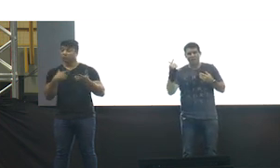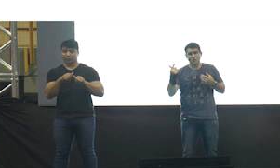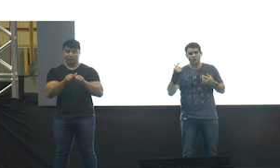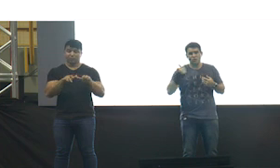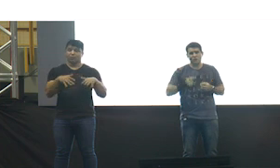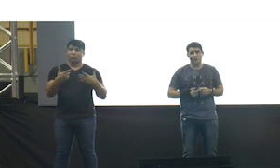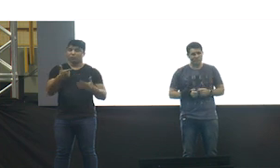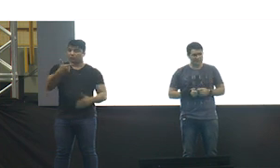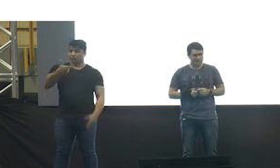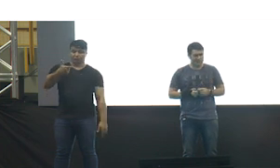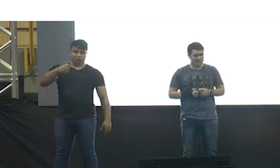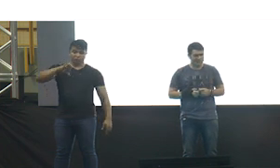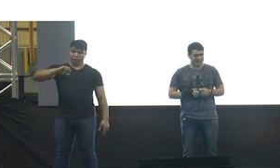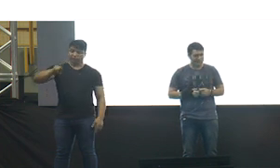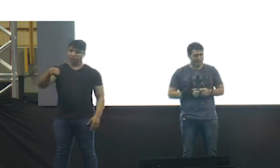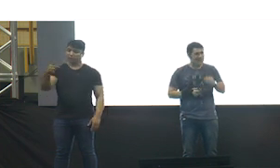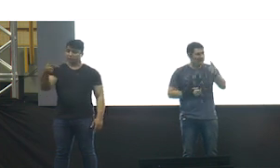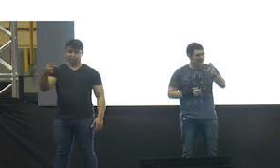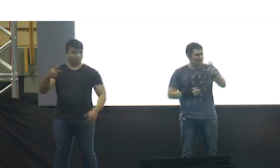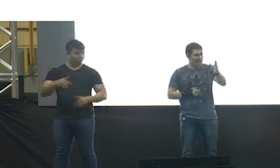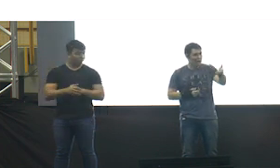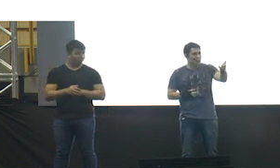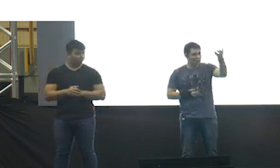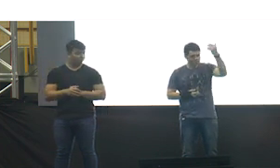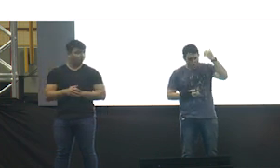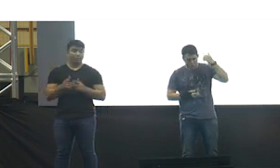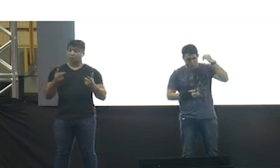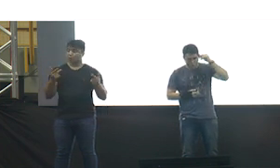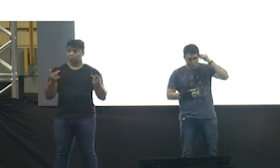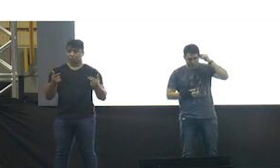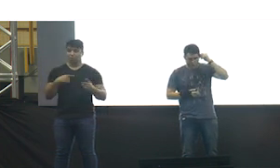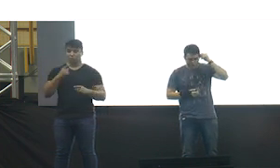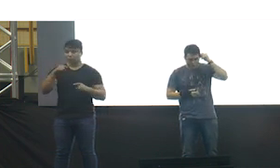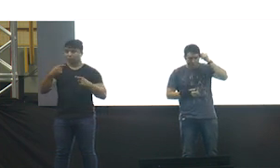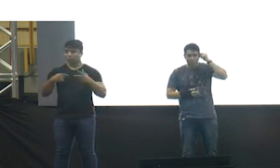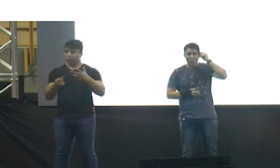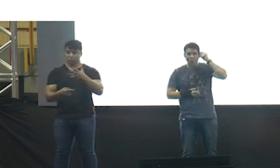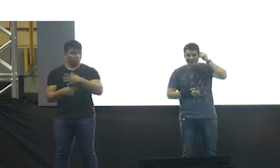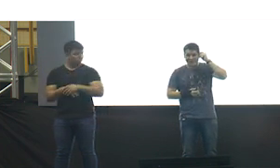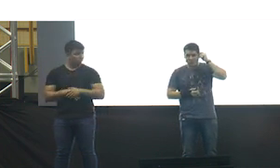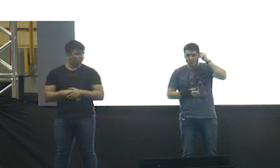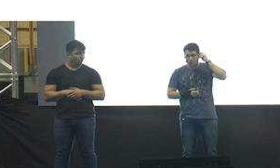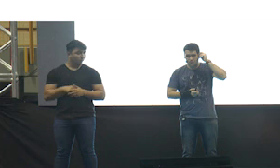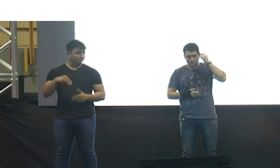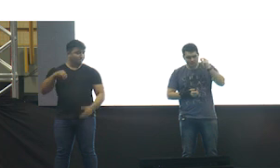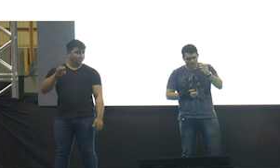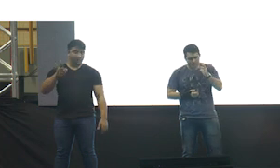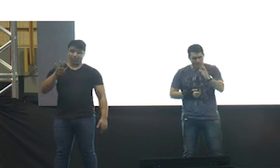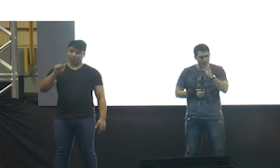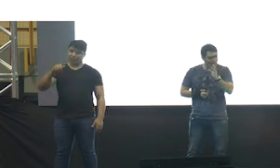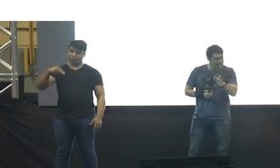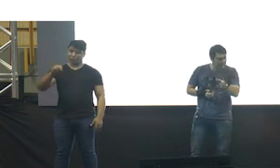grama? 29,7. Mesma coisa para os próximos combustíveis, ó. Para o metano,